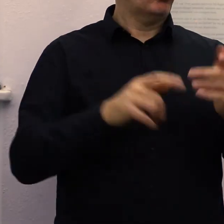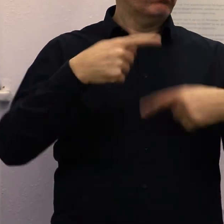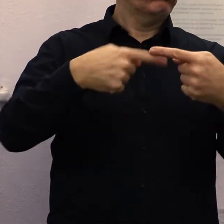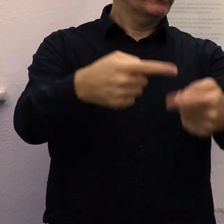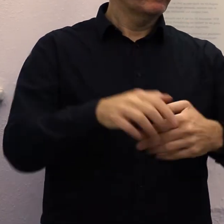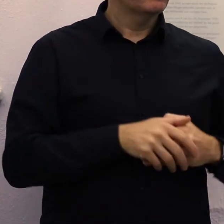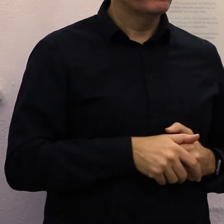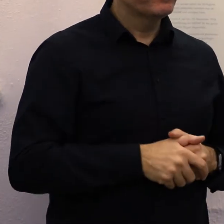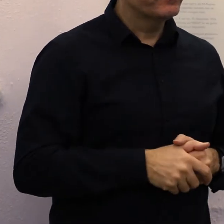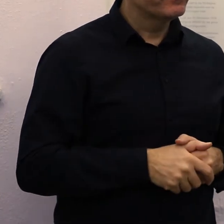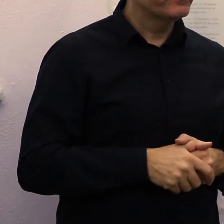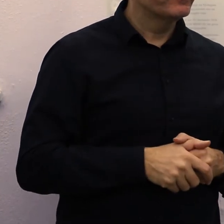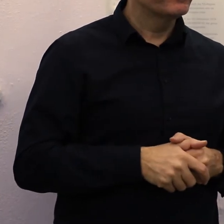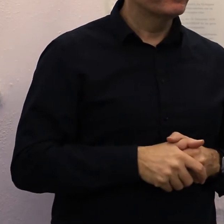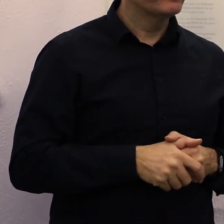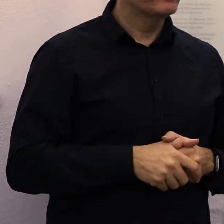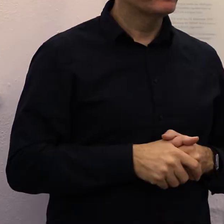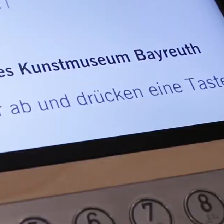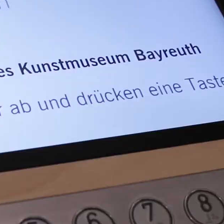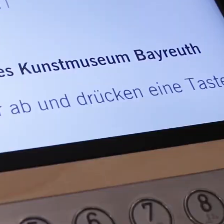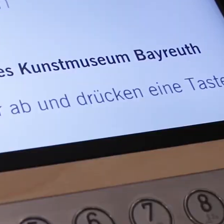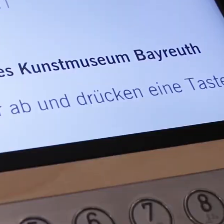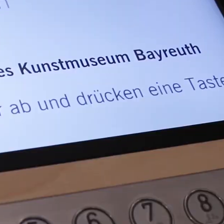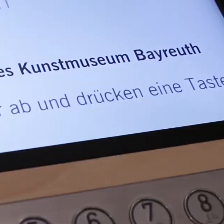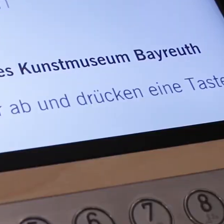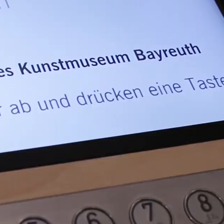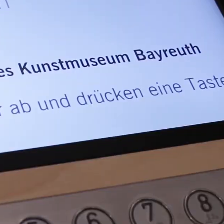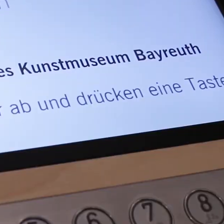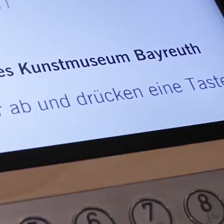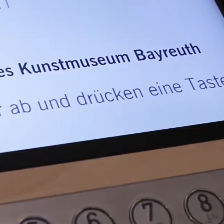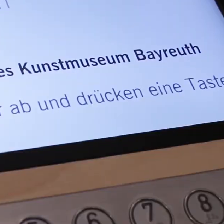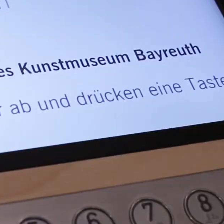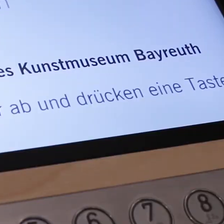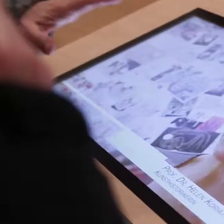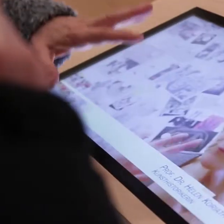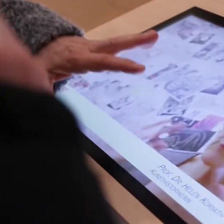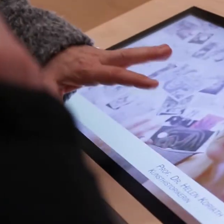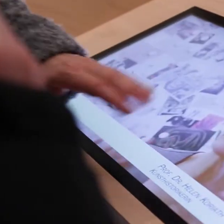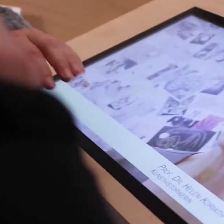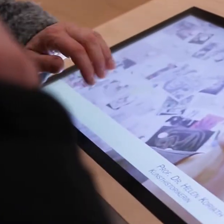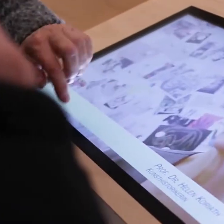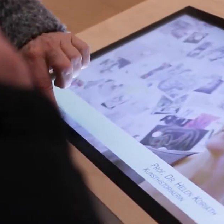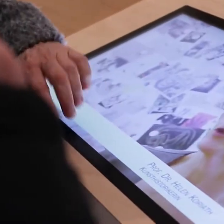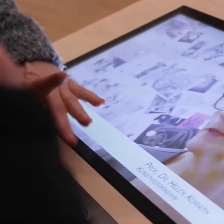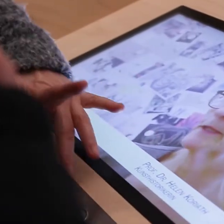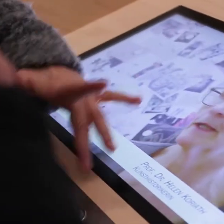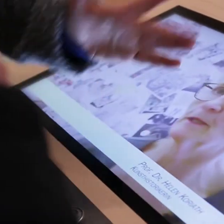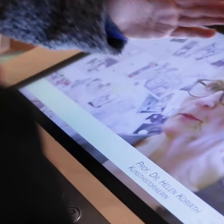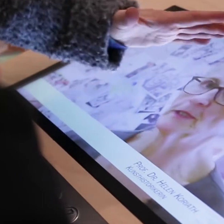Im Rahmen dieses Projekts installieren wir heute mit Ihnen offiziell eine Informationsstation mit